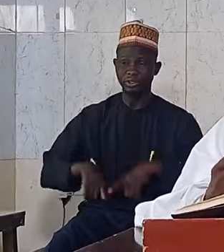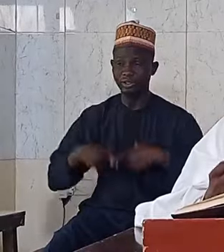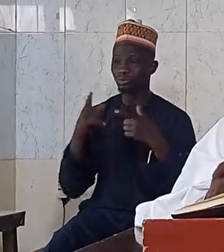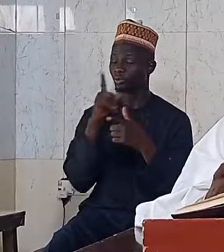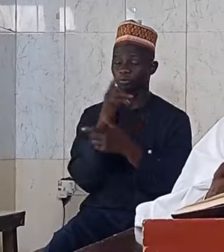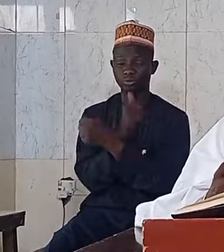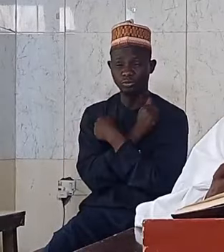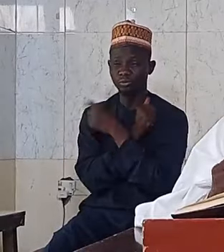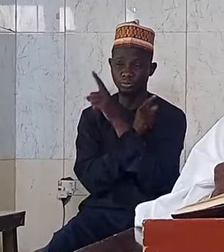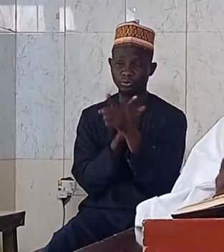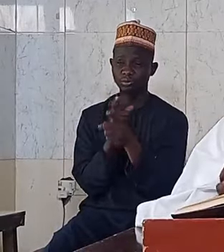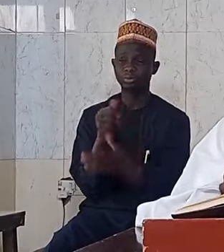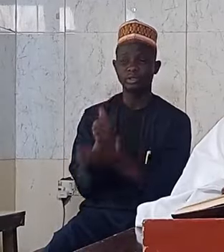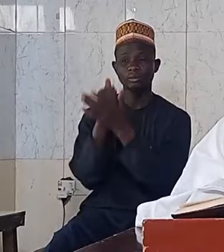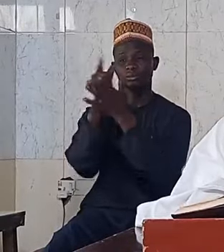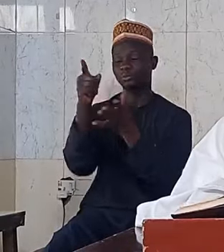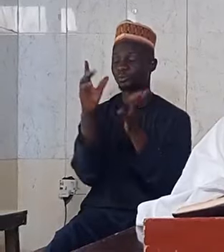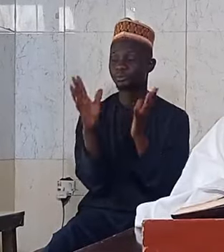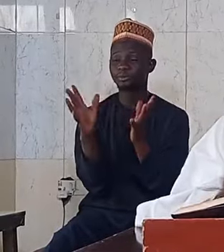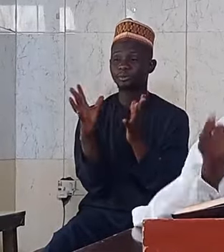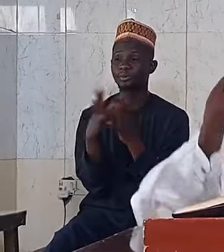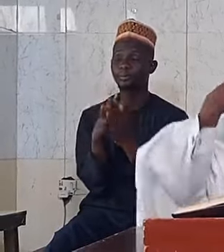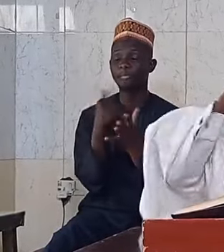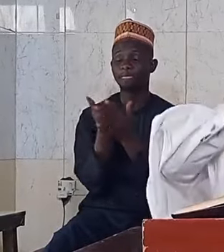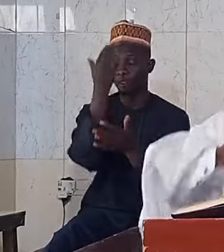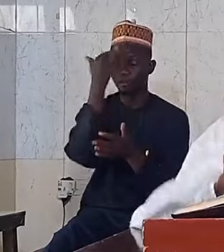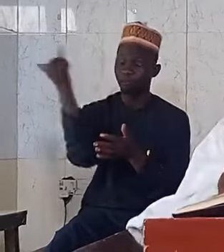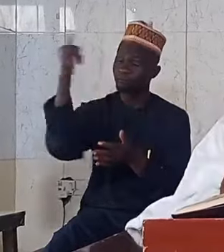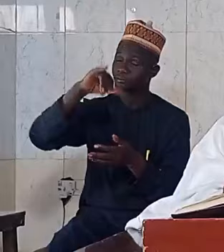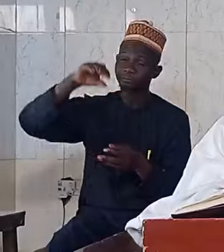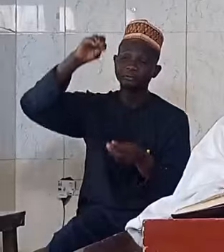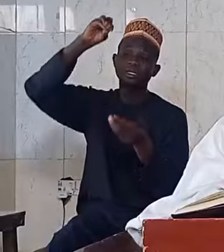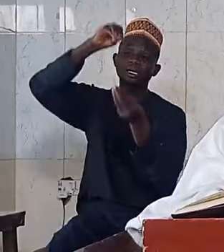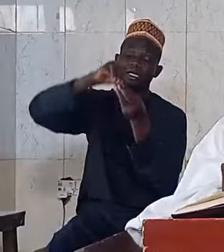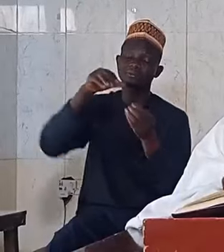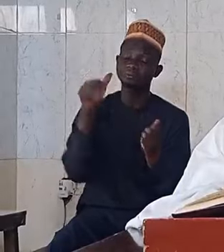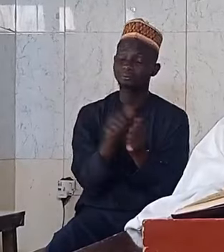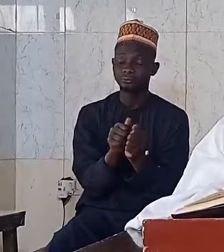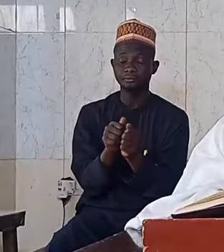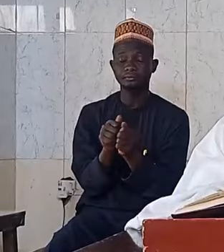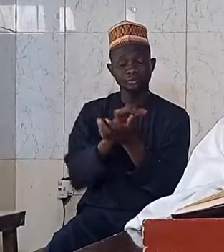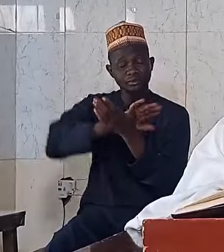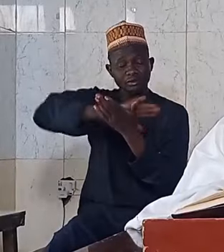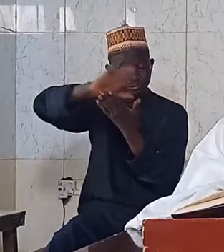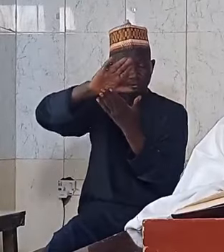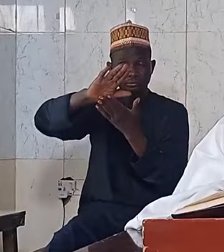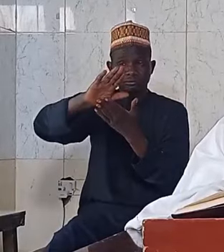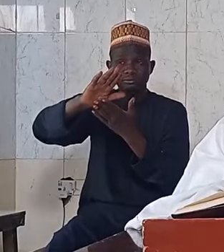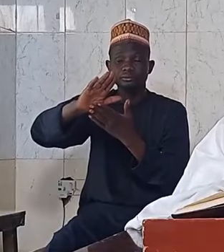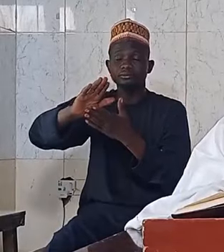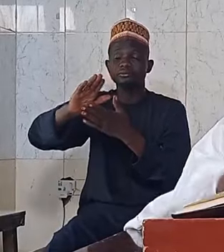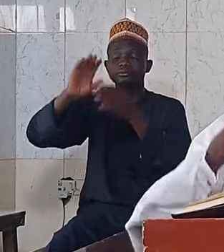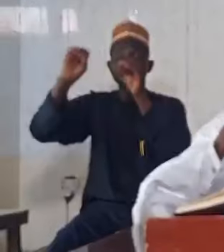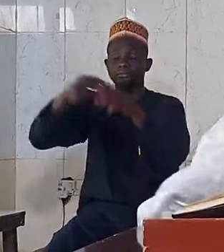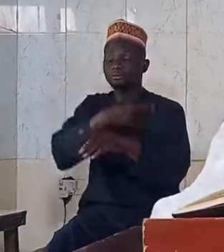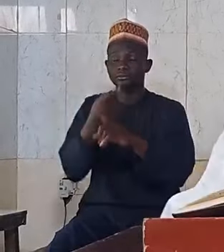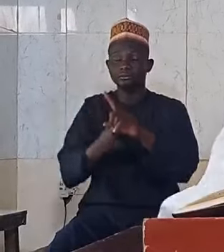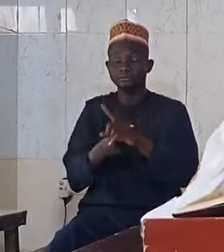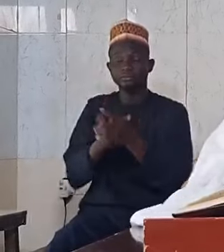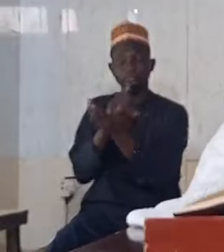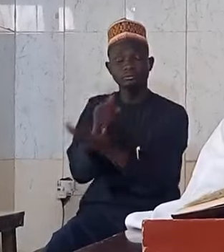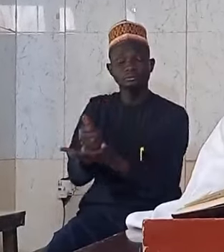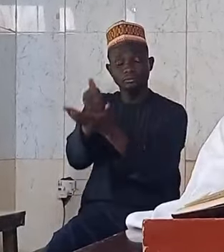so mataimaki shine suka ƙara da an-nasir waj'alna min ladunka